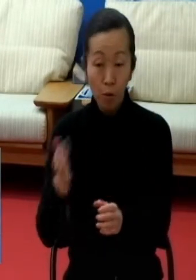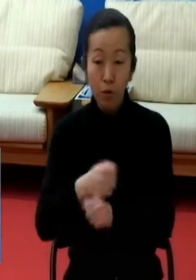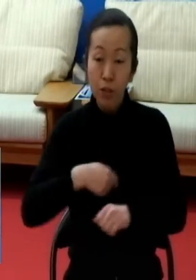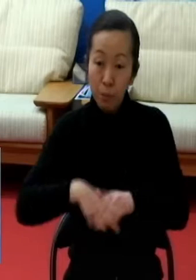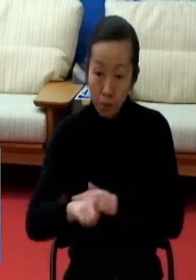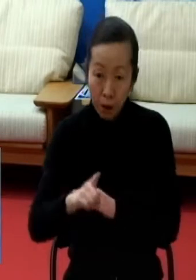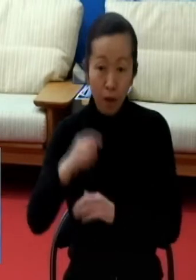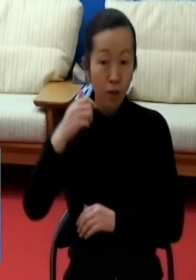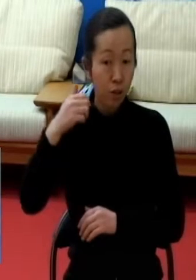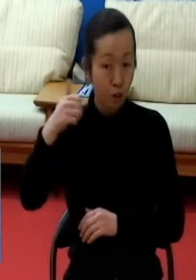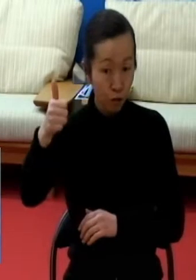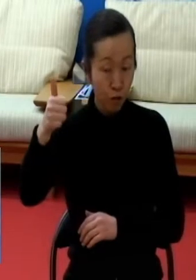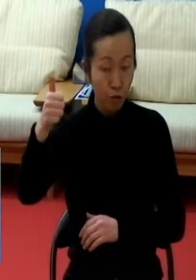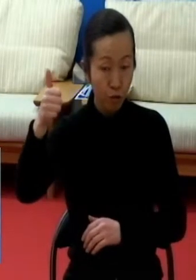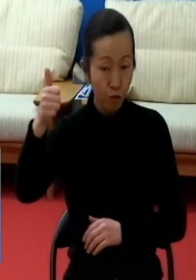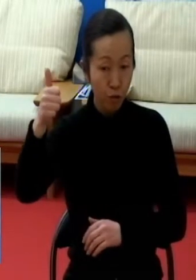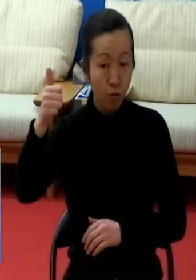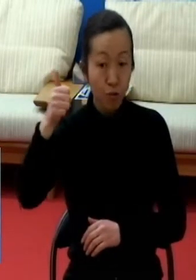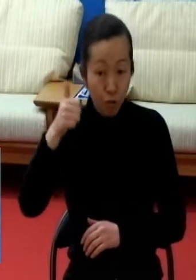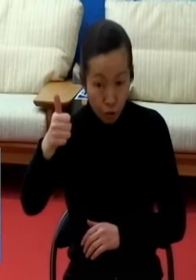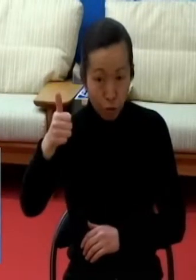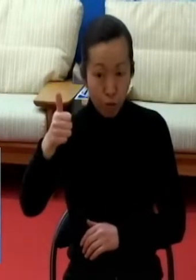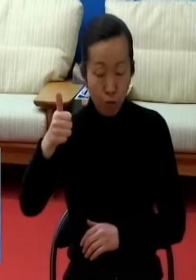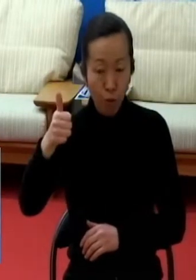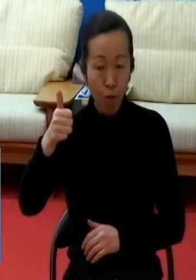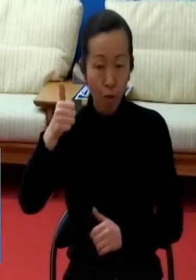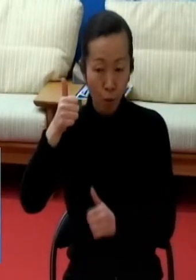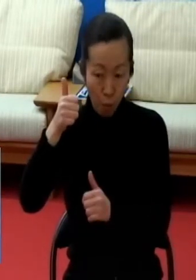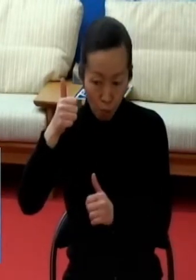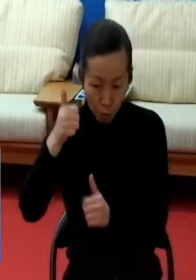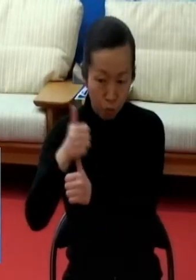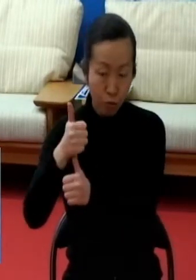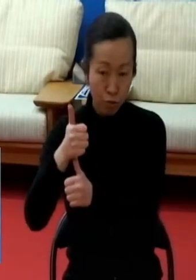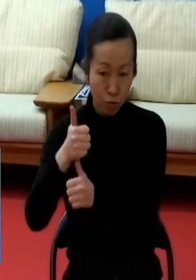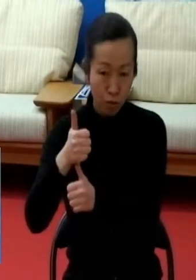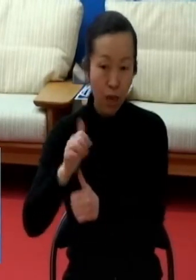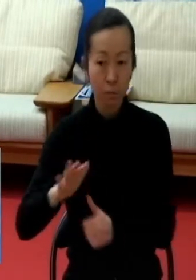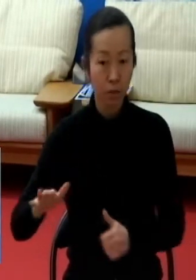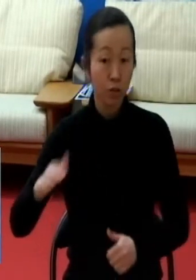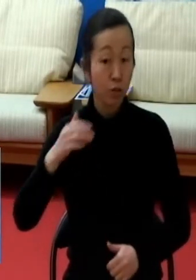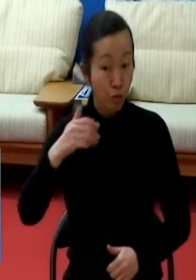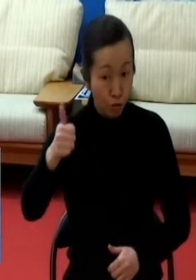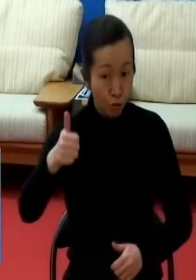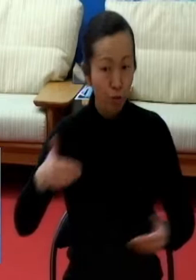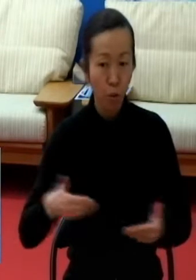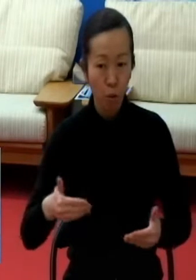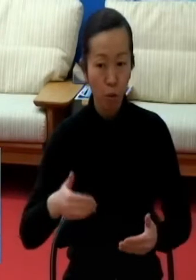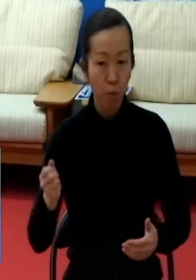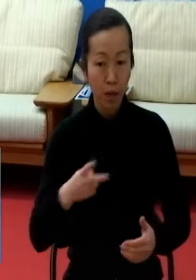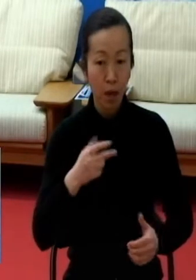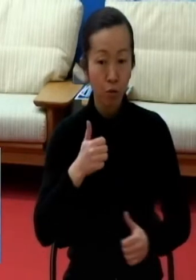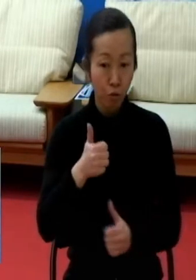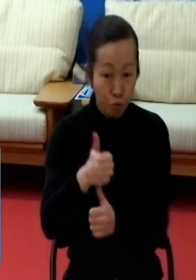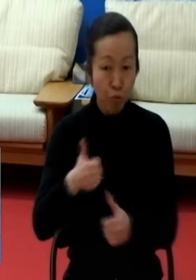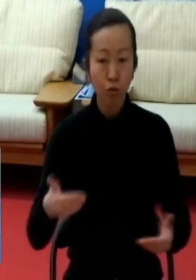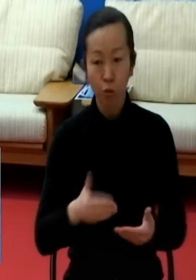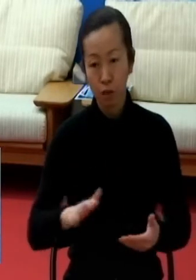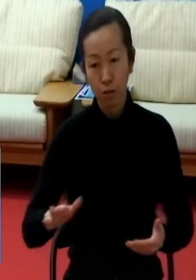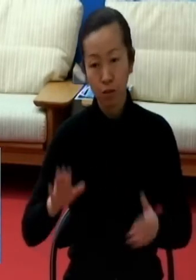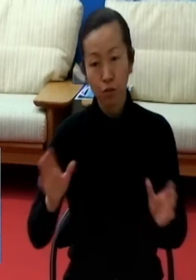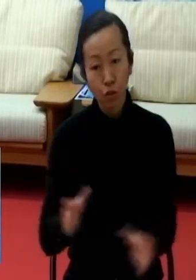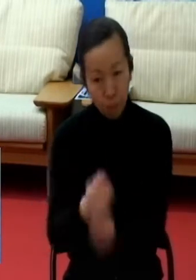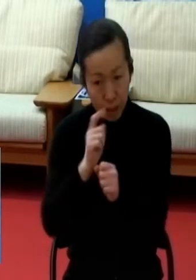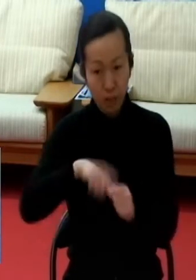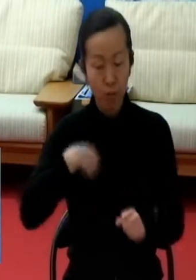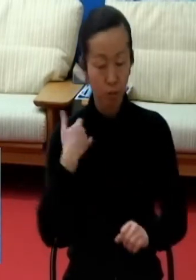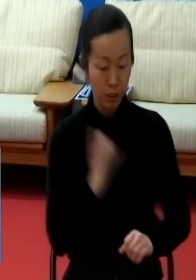た副業をする。 내 인생을 서론에 투자할 것이냐, 본론에 투자할 것이냐, 결론에 투자할 것이냐. つまり自分の人生を上